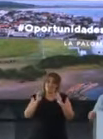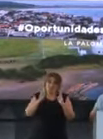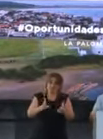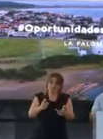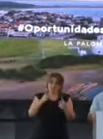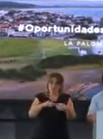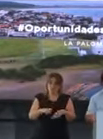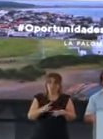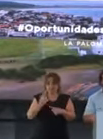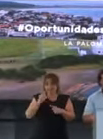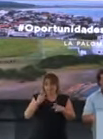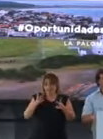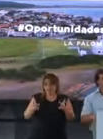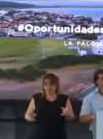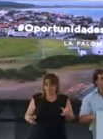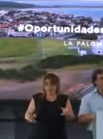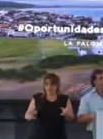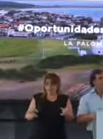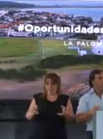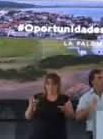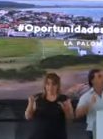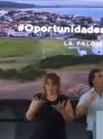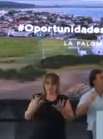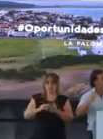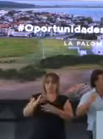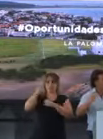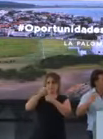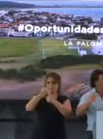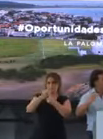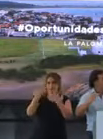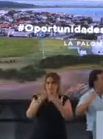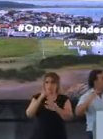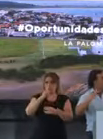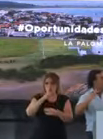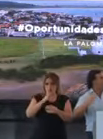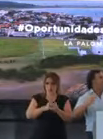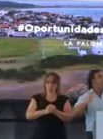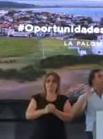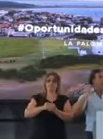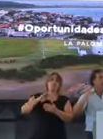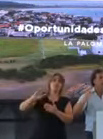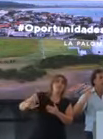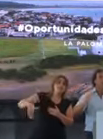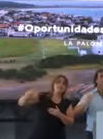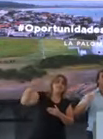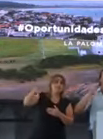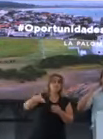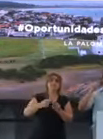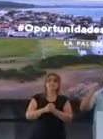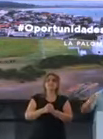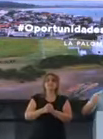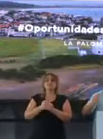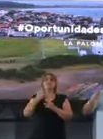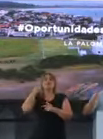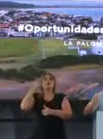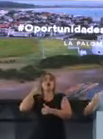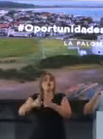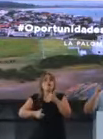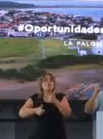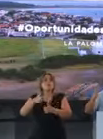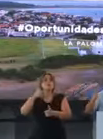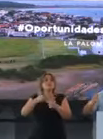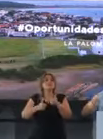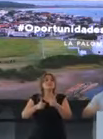Y por eso esta etapa que se viene, primero en la interna, y después vamos a competir